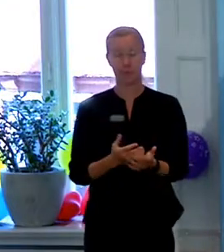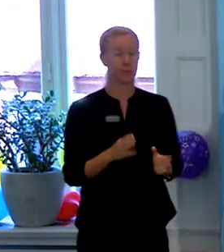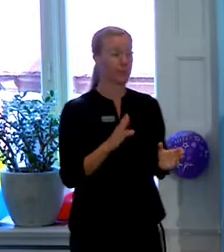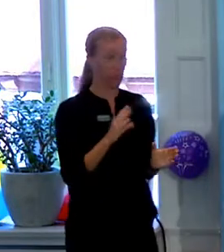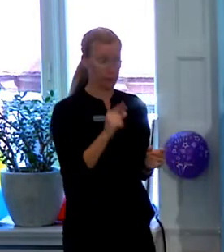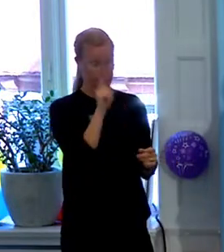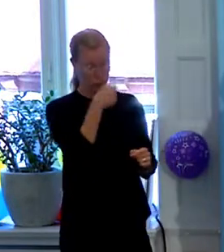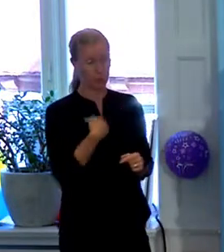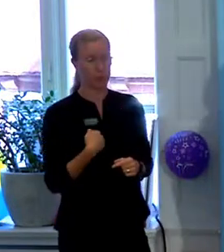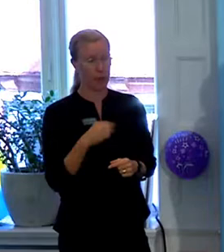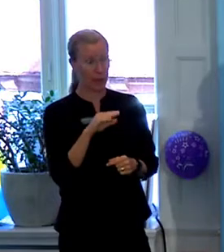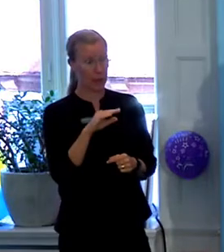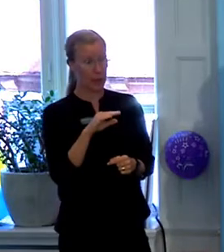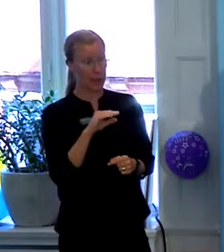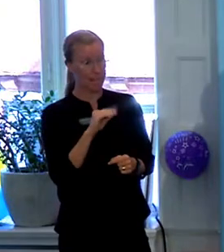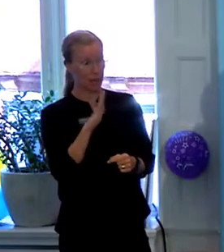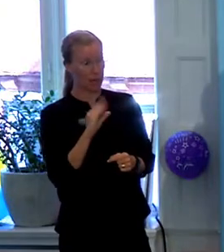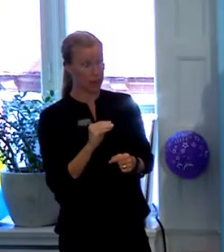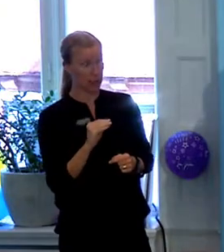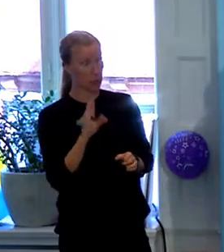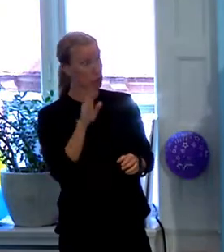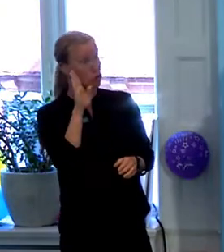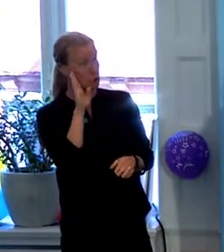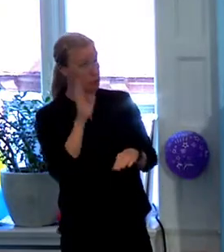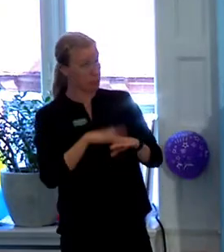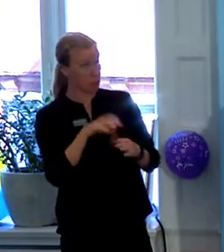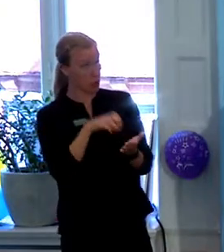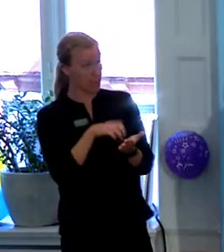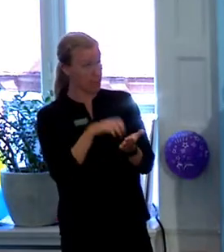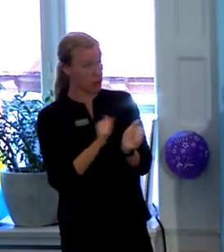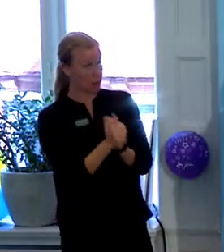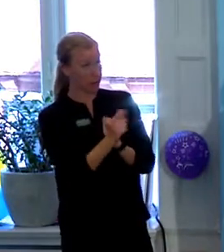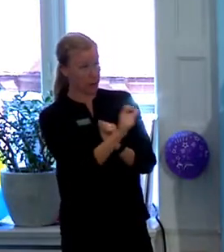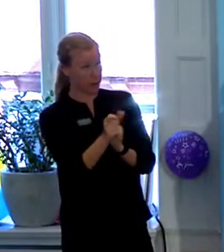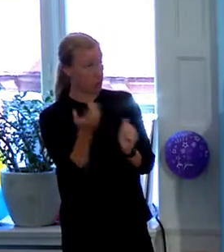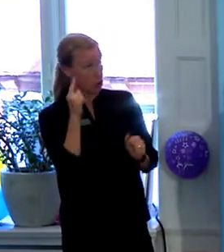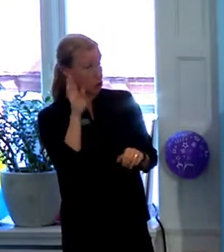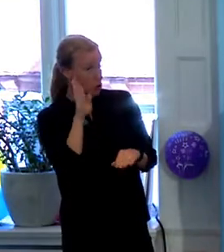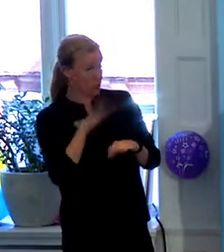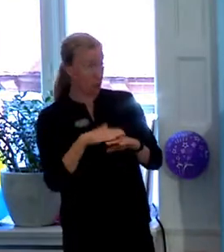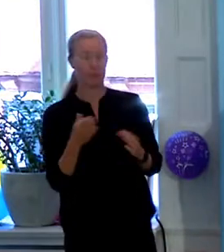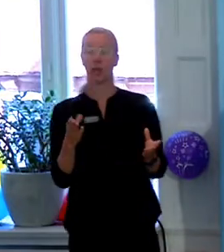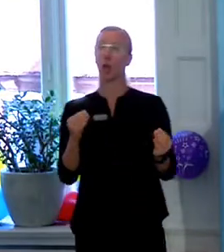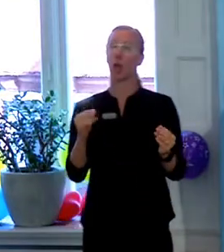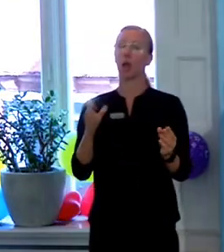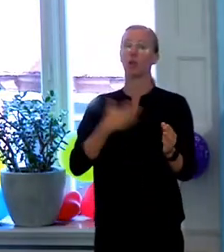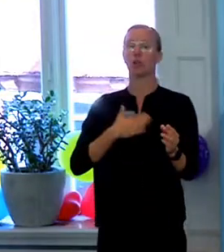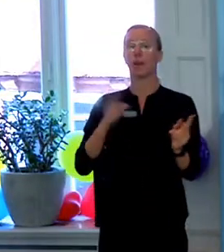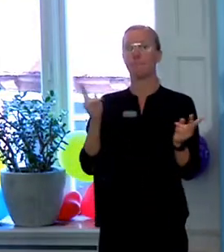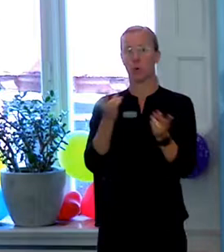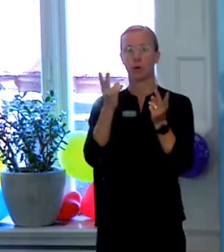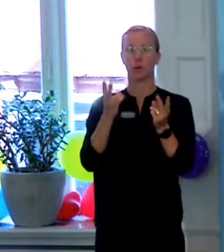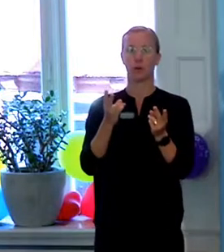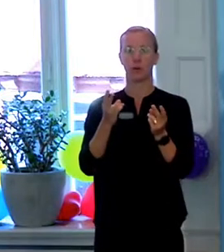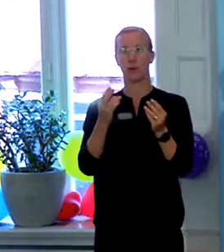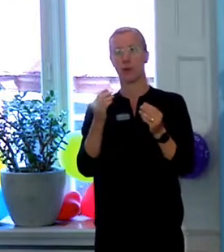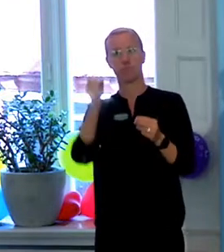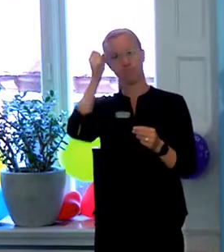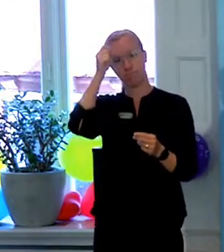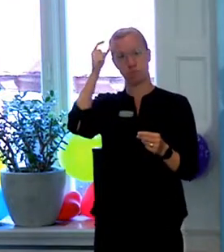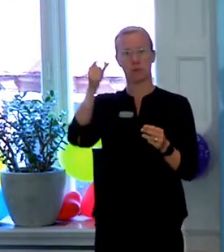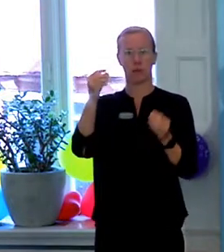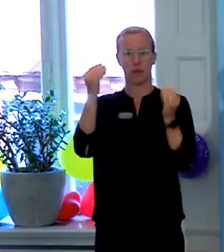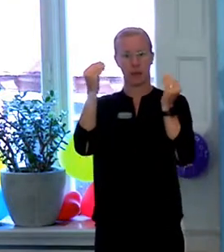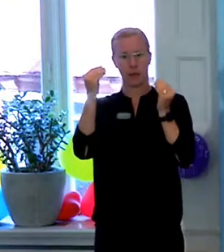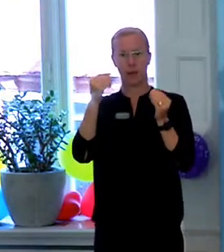Maja, vad hör du när du lyssnar på kommunföreträdarna? Jag tycker både det är otroligt lärorikt att höra hur ni